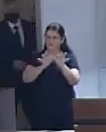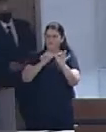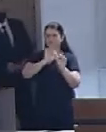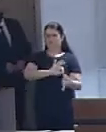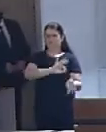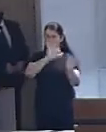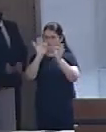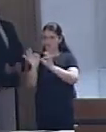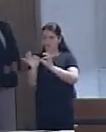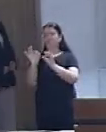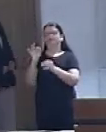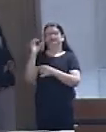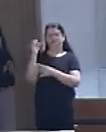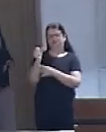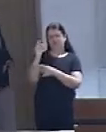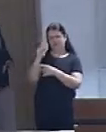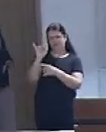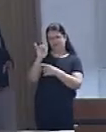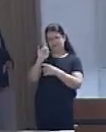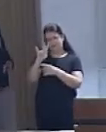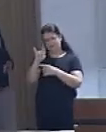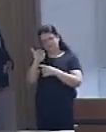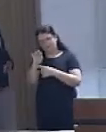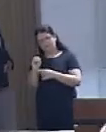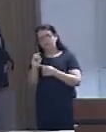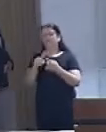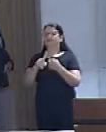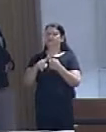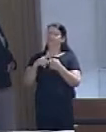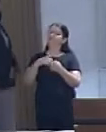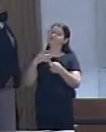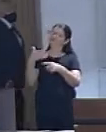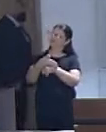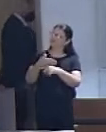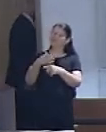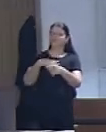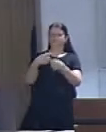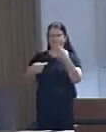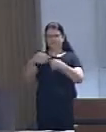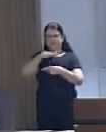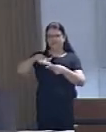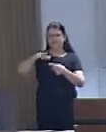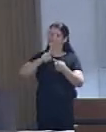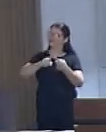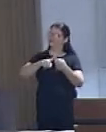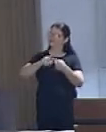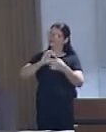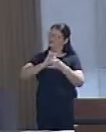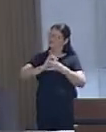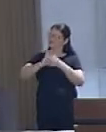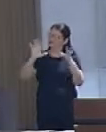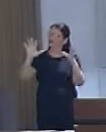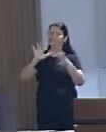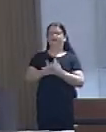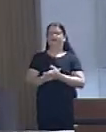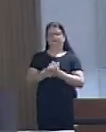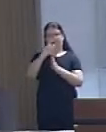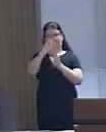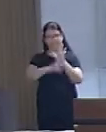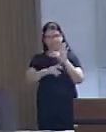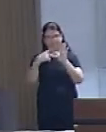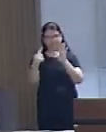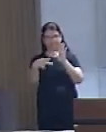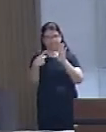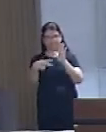processo previdenciário, organizar um acesso dele a uma política pública, bem como na concessão do seu direito, do